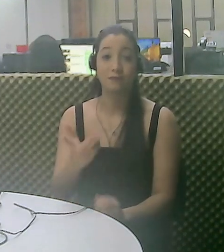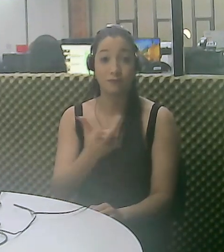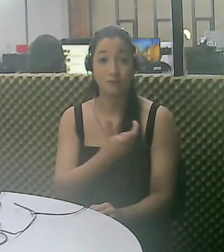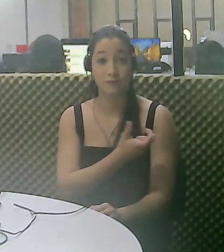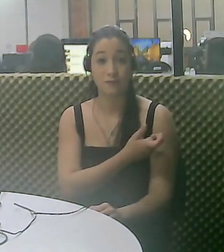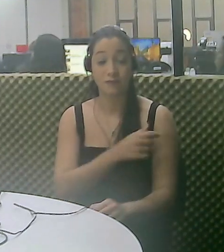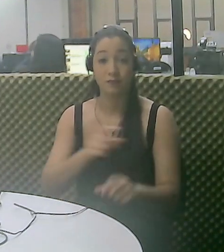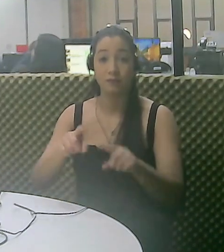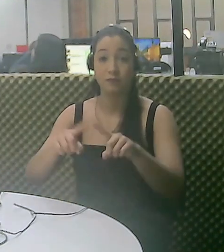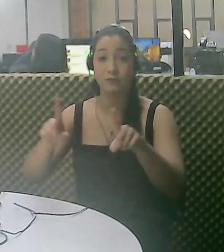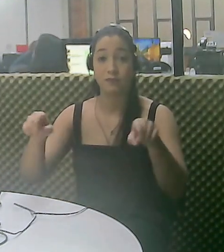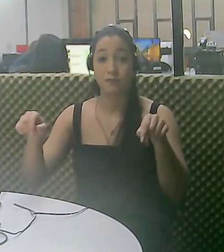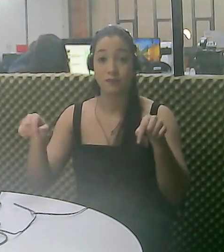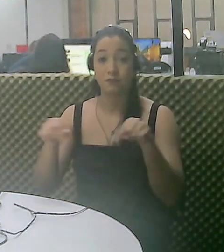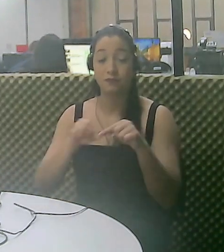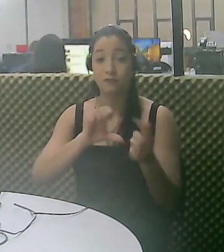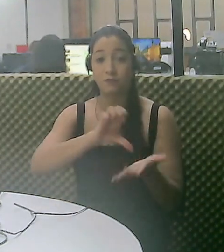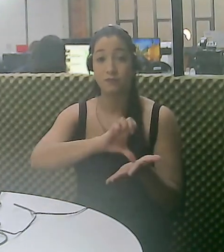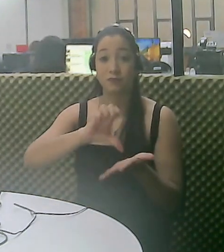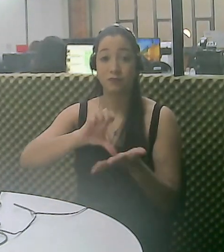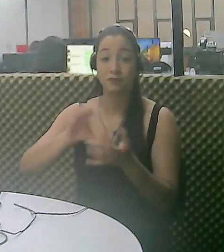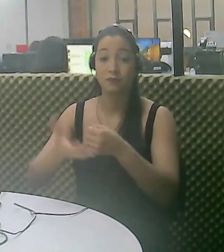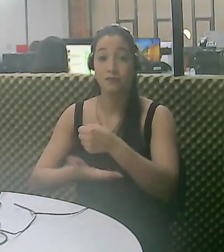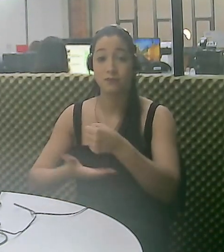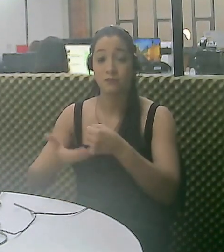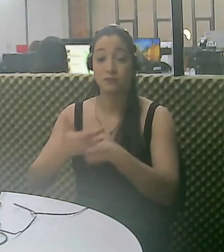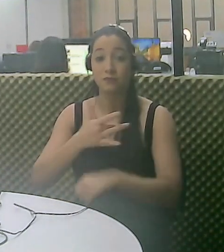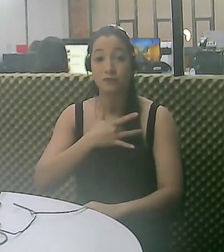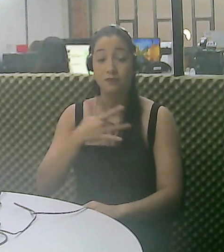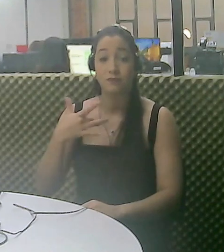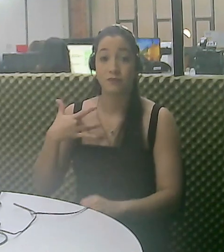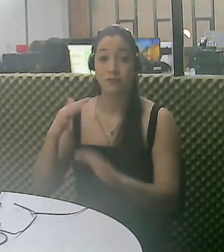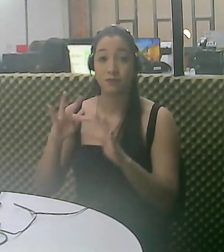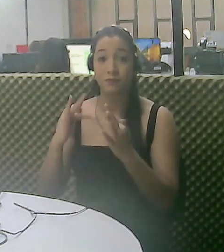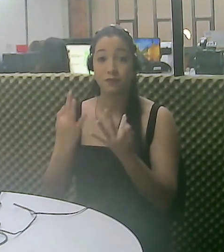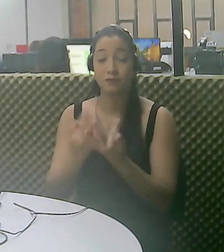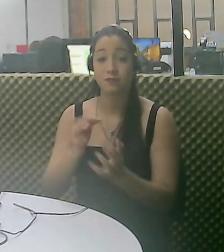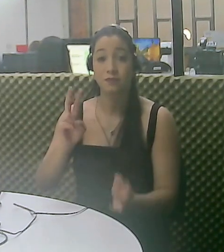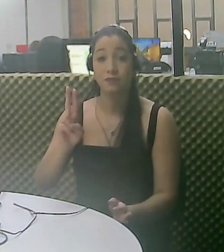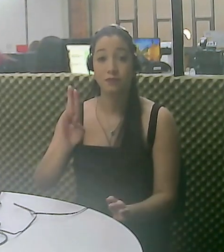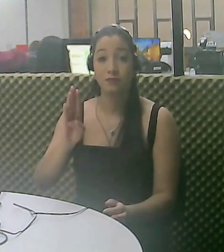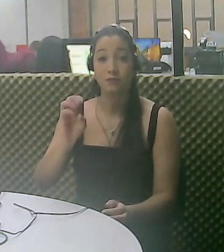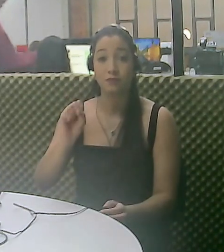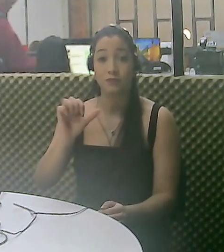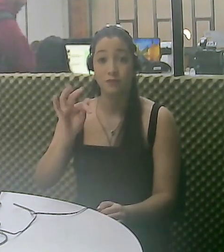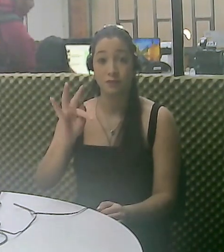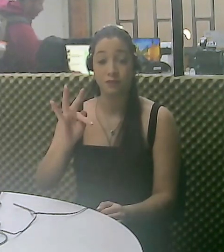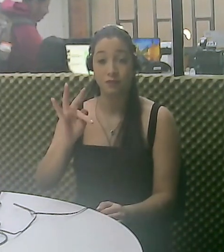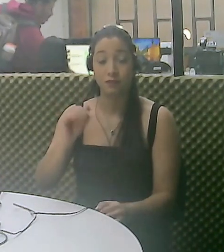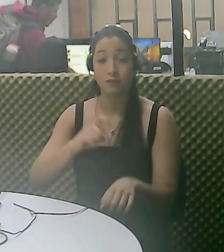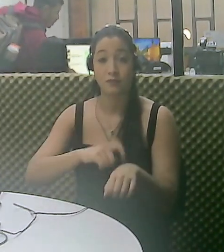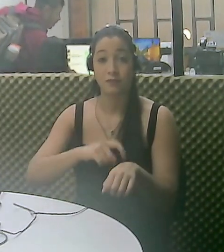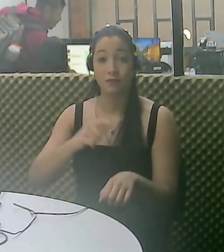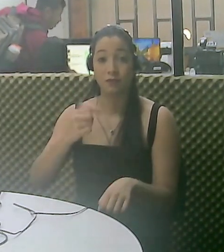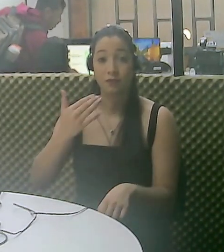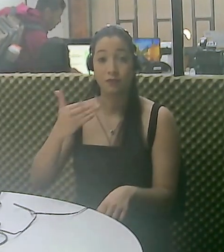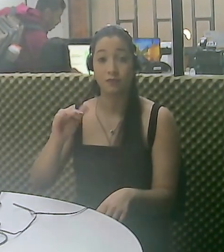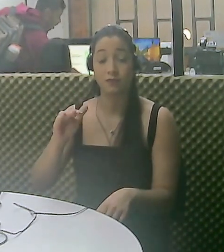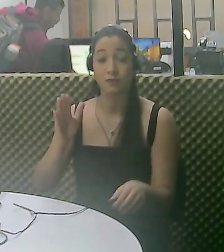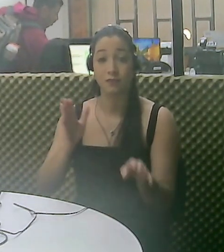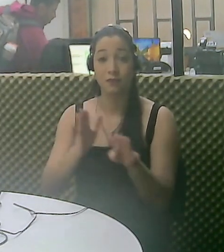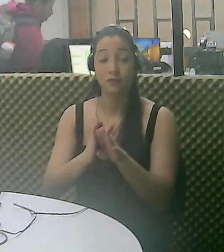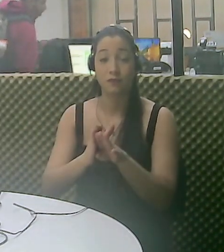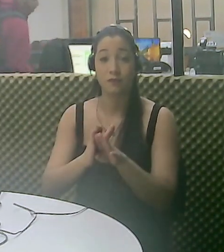nas salas de vacina das Unidades Básicas de Saúde da Família, as UBSFs, das 7h30 da manhã